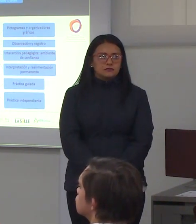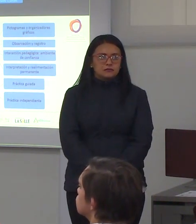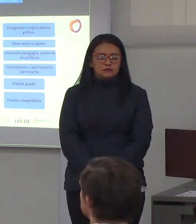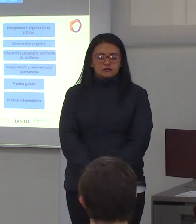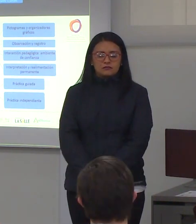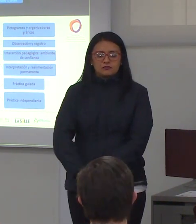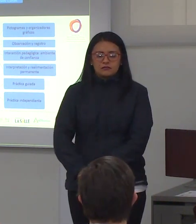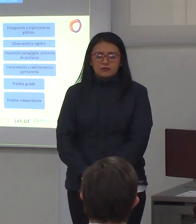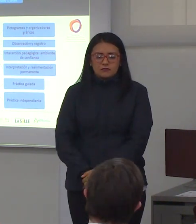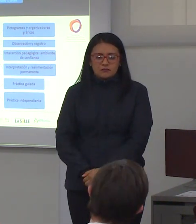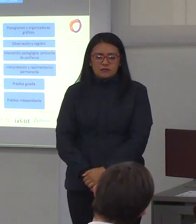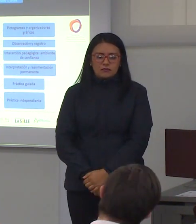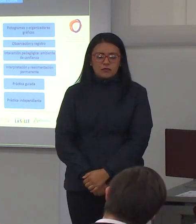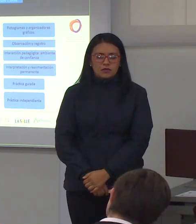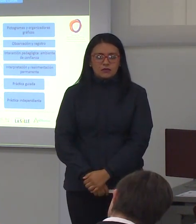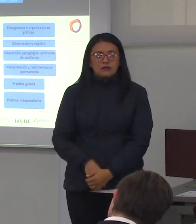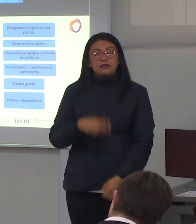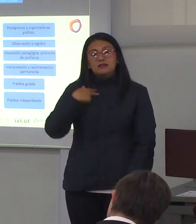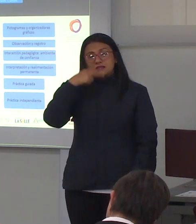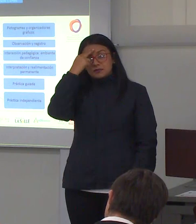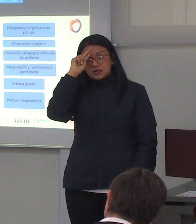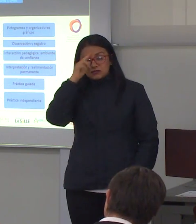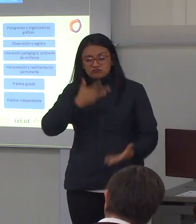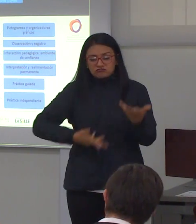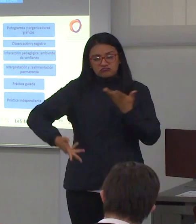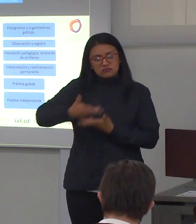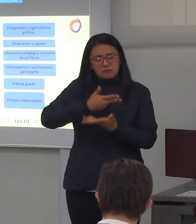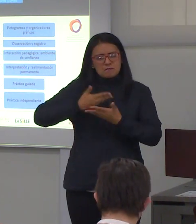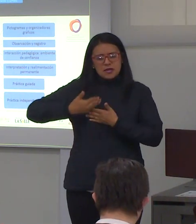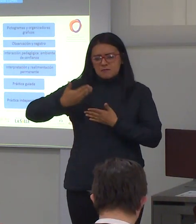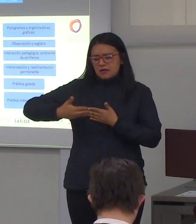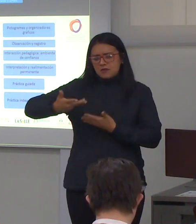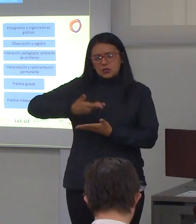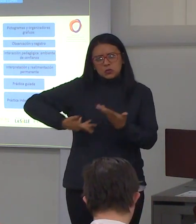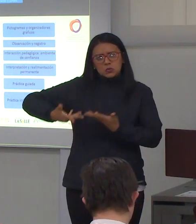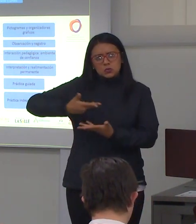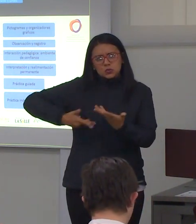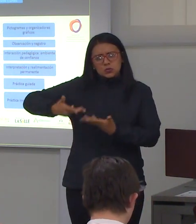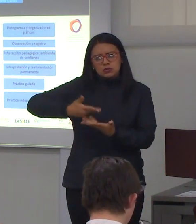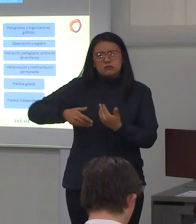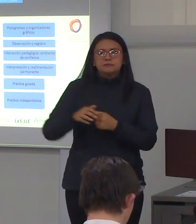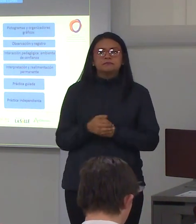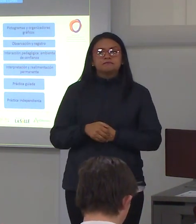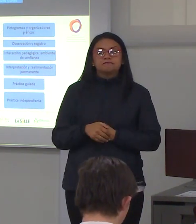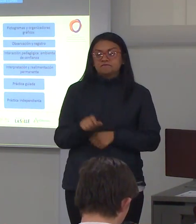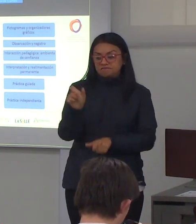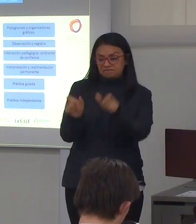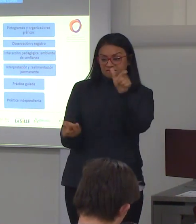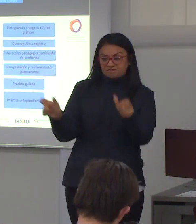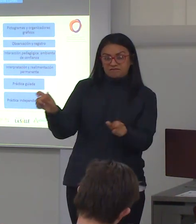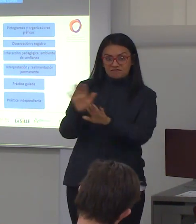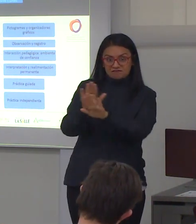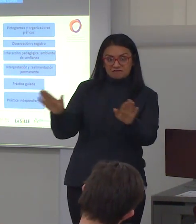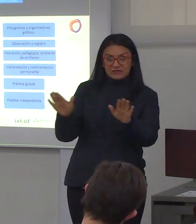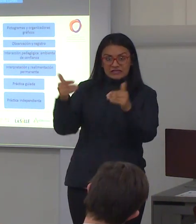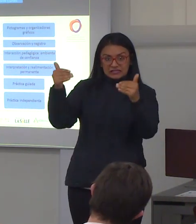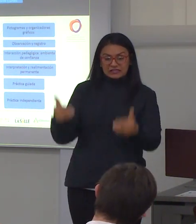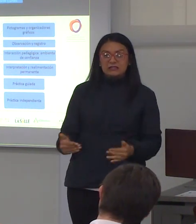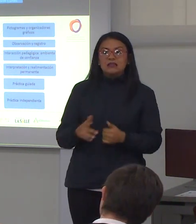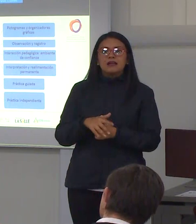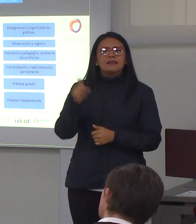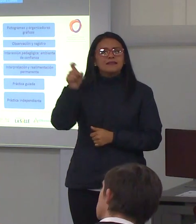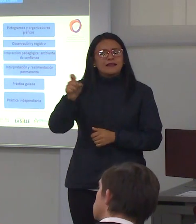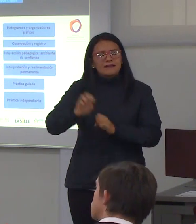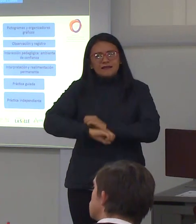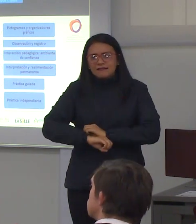interpretación y la realimentación permanente es fundamental, es decir, estos chicos necesitan que de manera